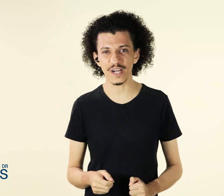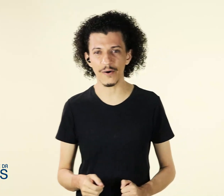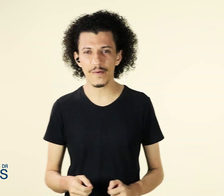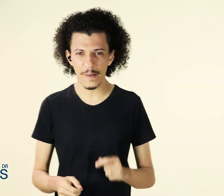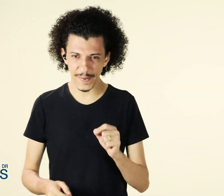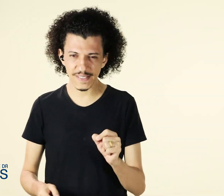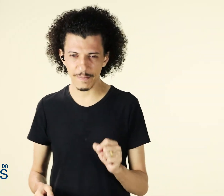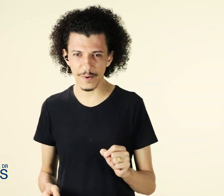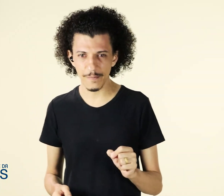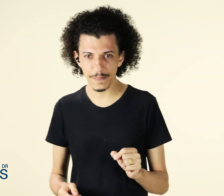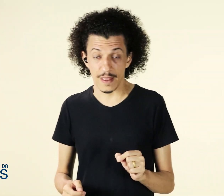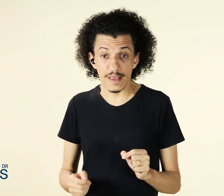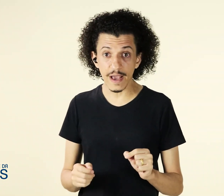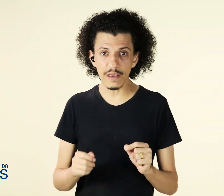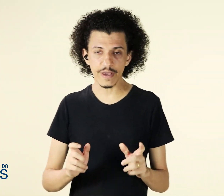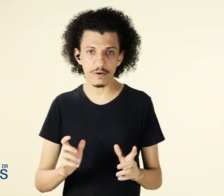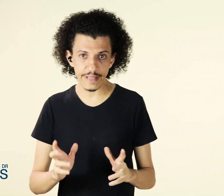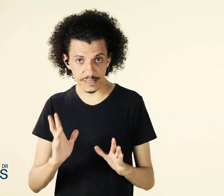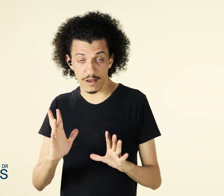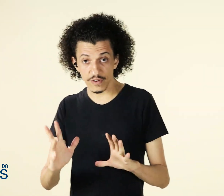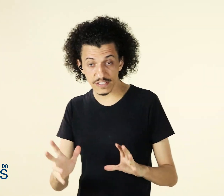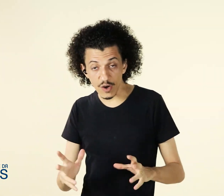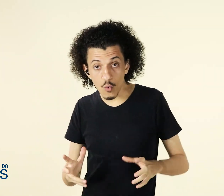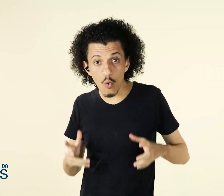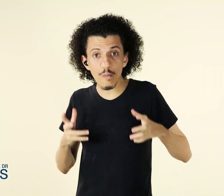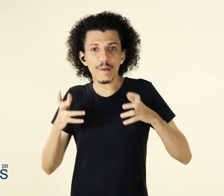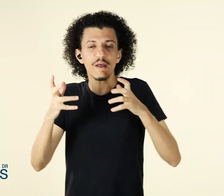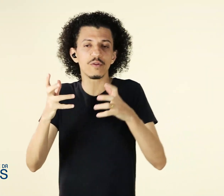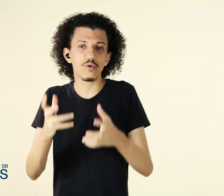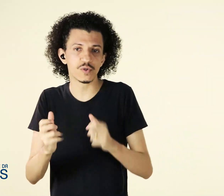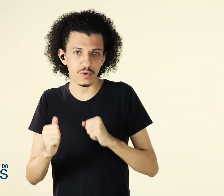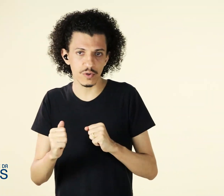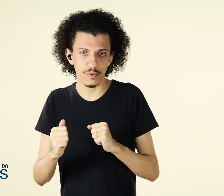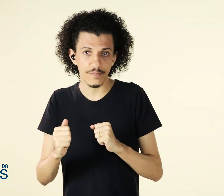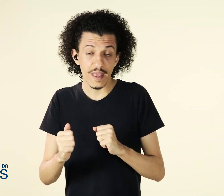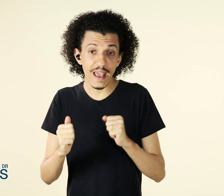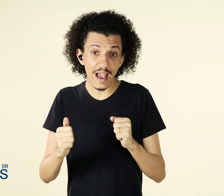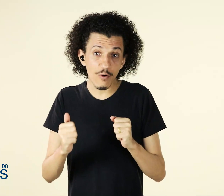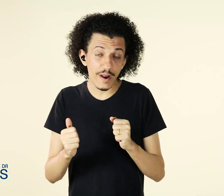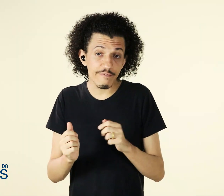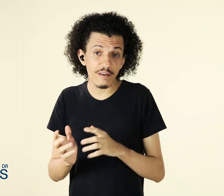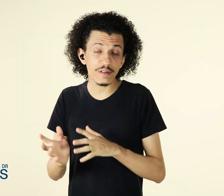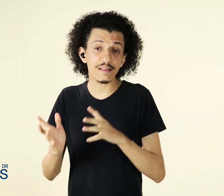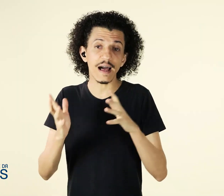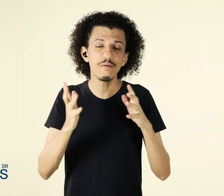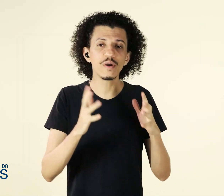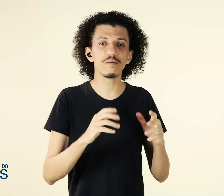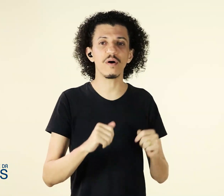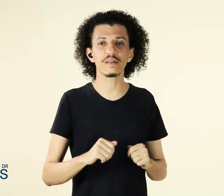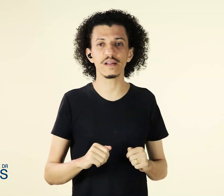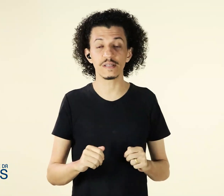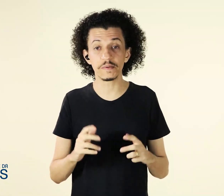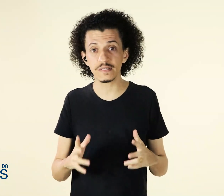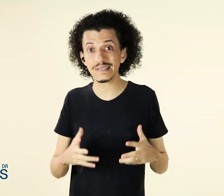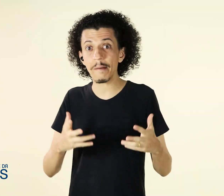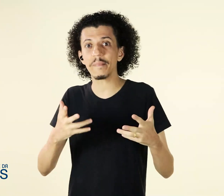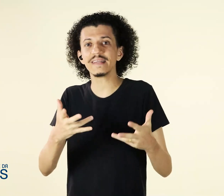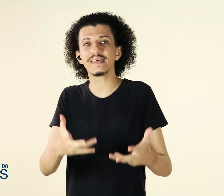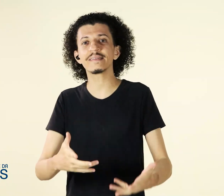tchau. Percebeu? E aí o que acontece? Você já cumprimentou o surdo e aí agora vem um detalhe muito importante, você precisa se